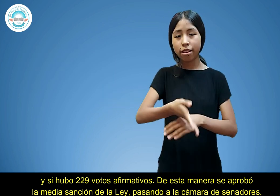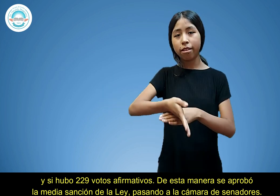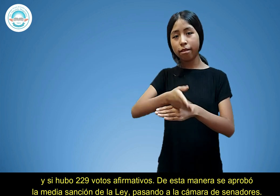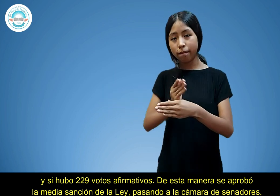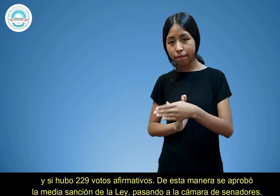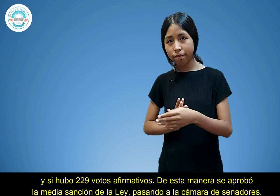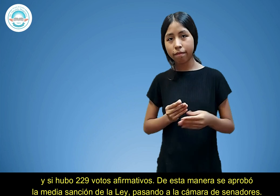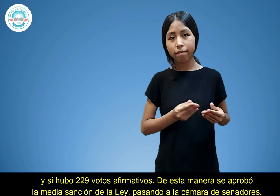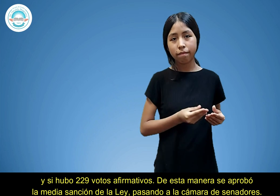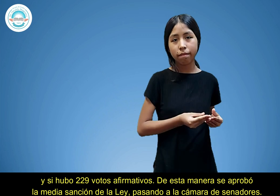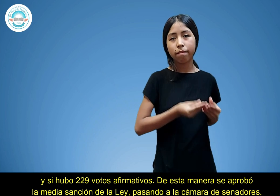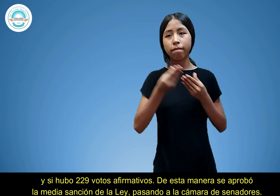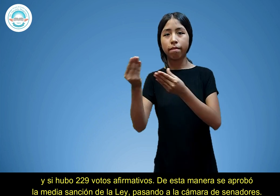a la Cámara de Senadores.